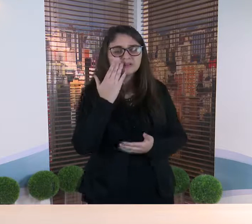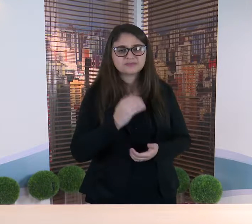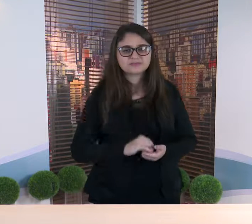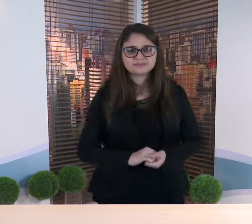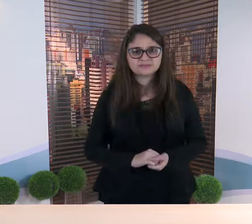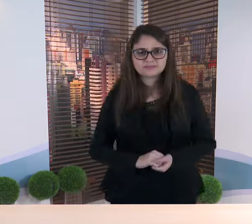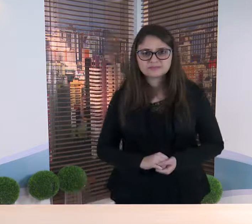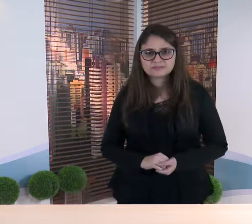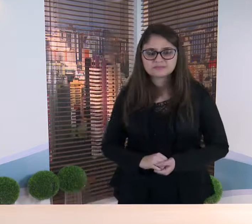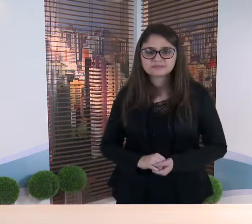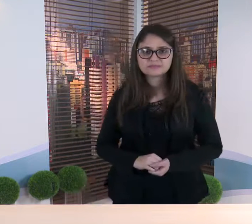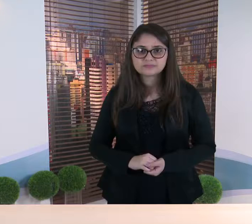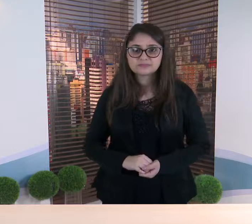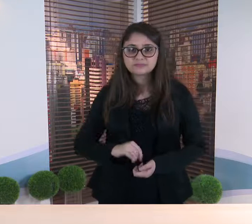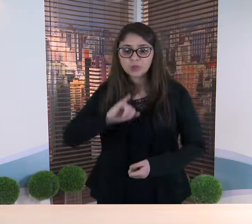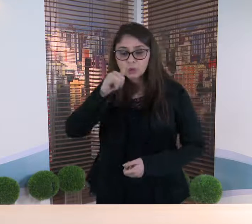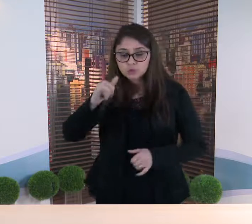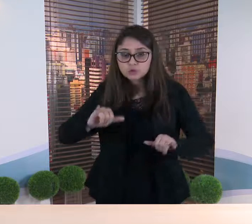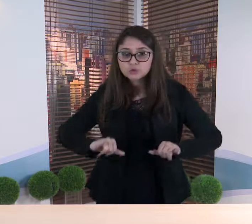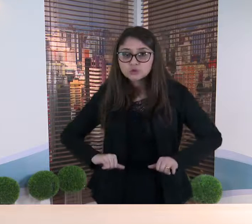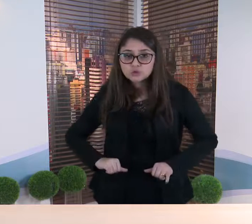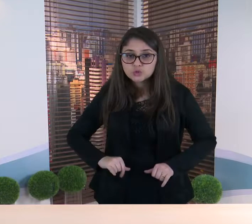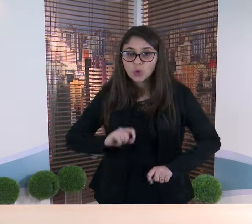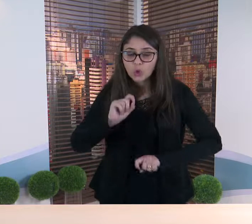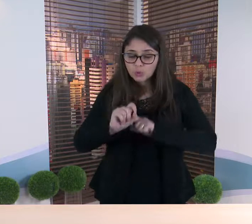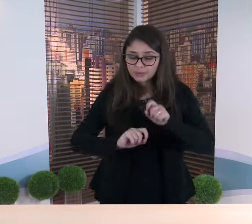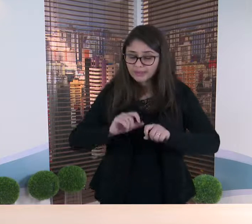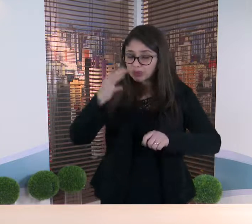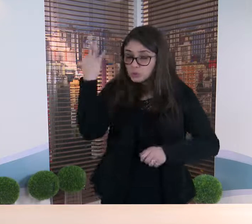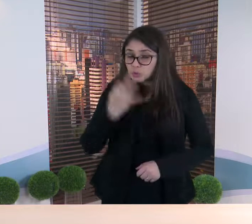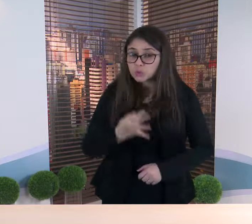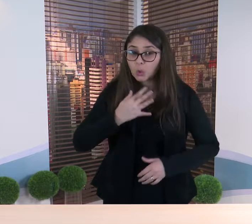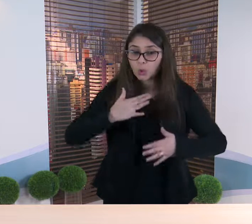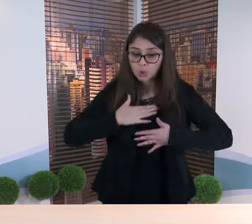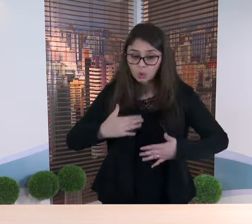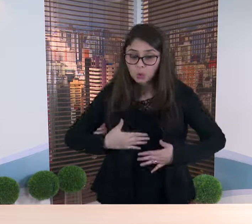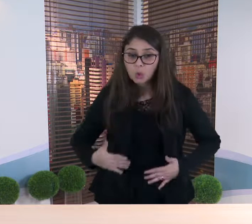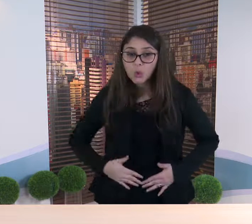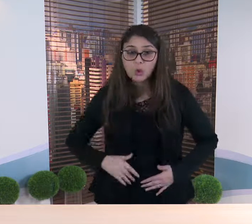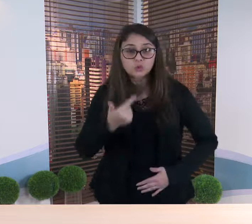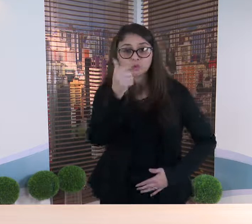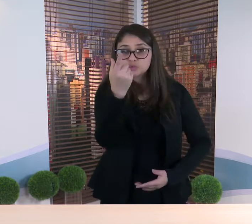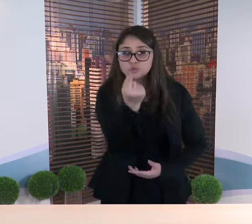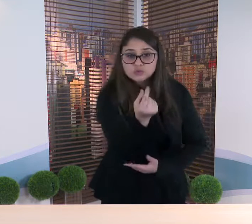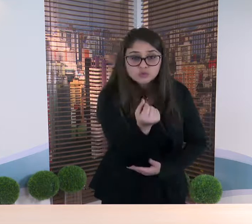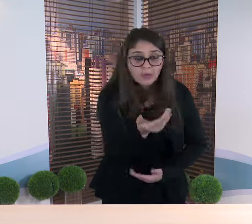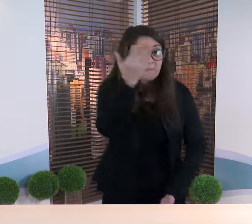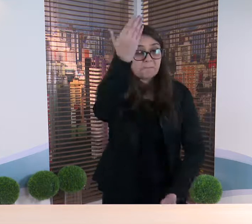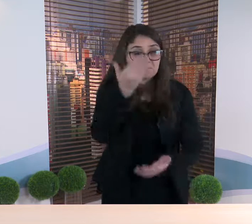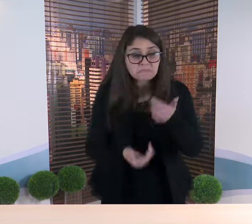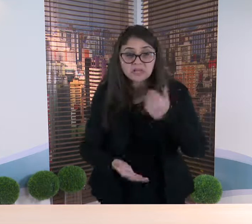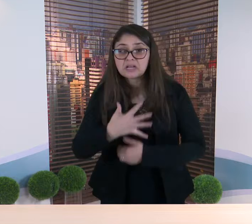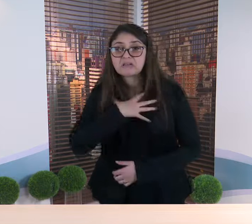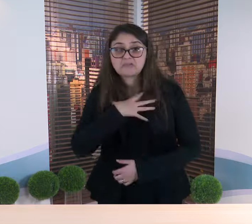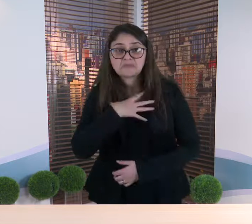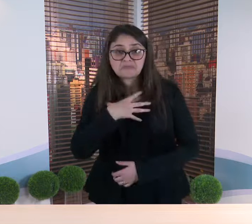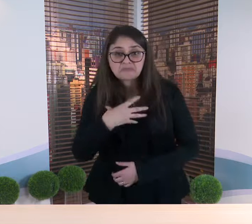aqui. Jó foi atingido pela dor corporal, pela privação econômica, pela perda de seus filhos, isto é,